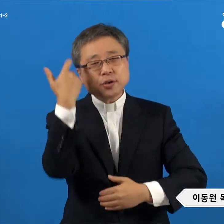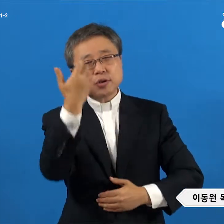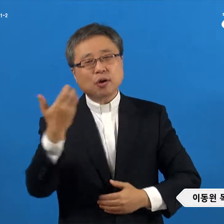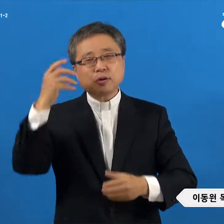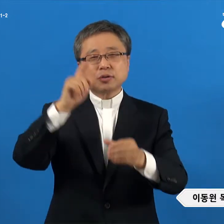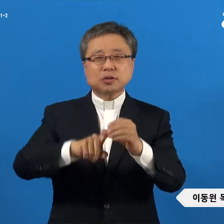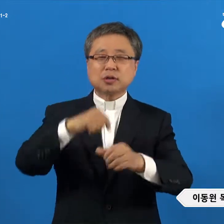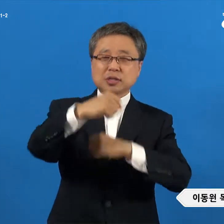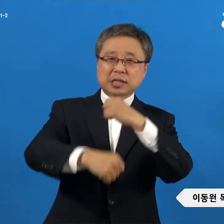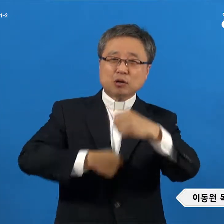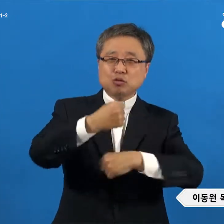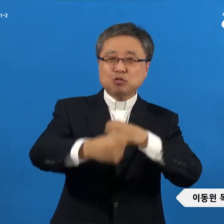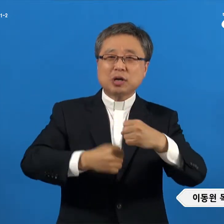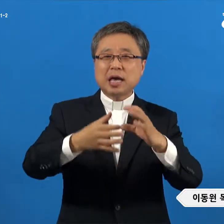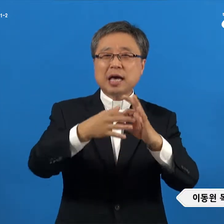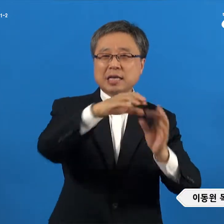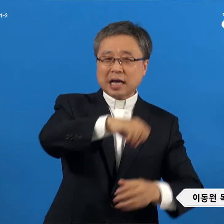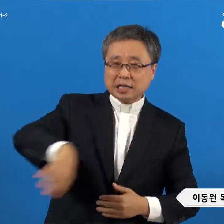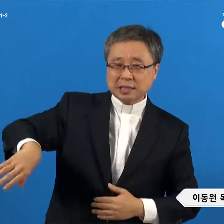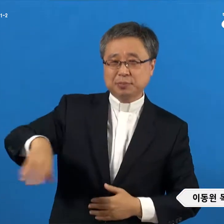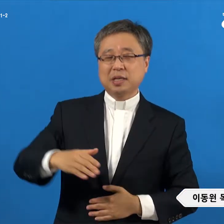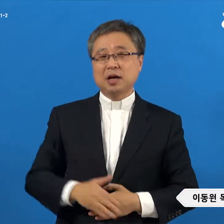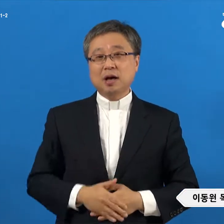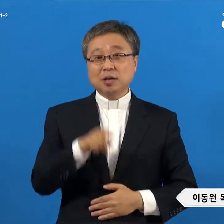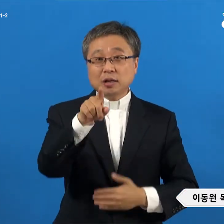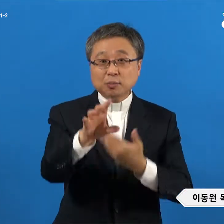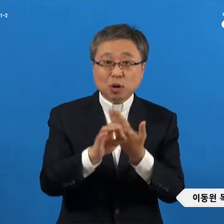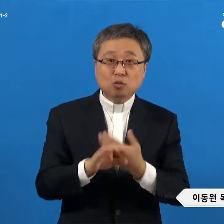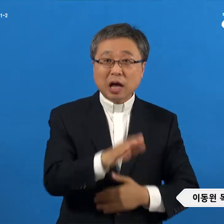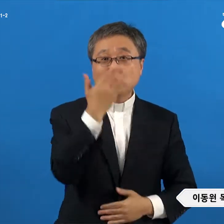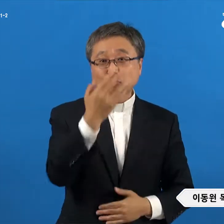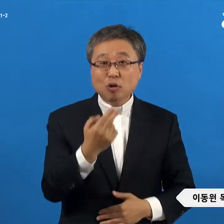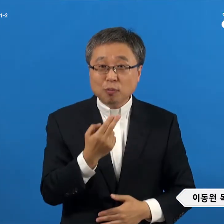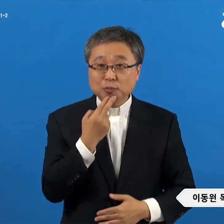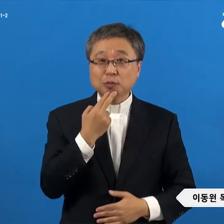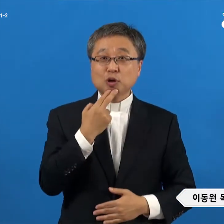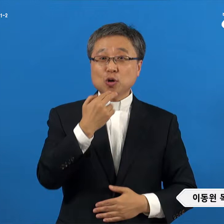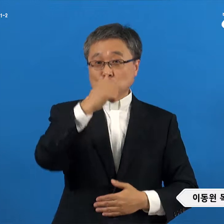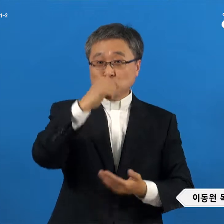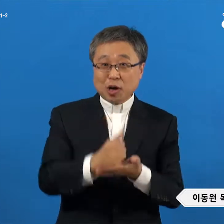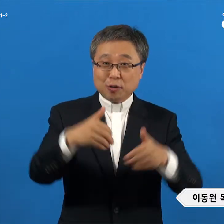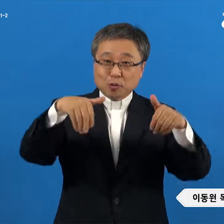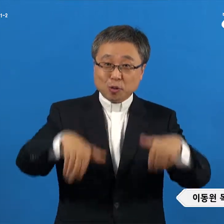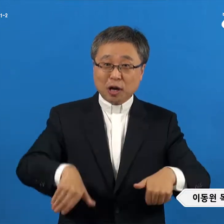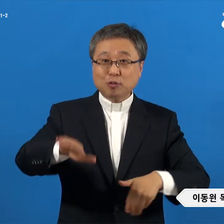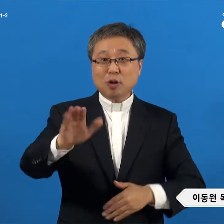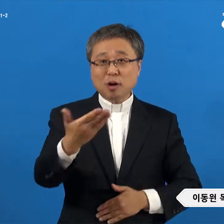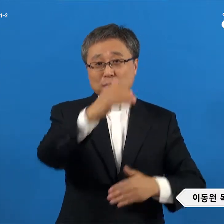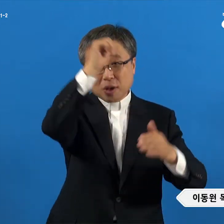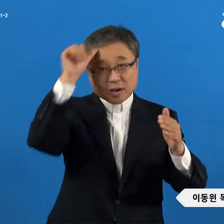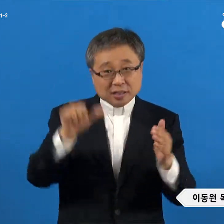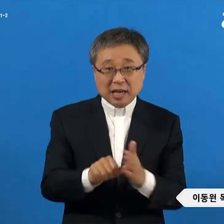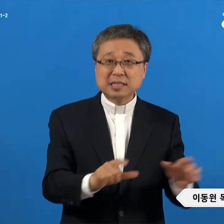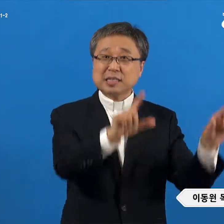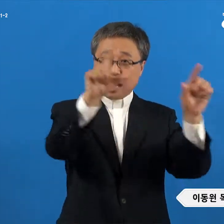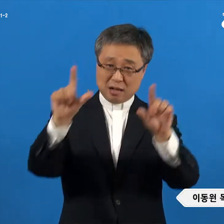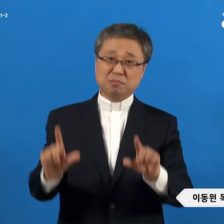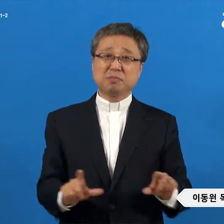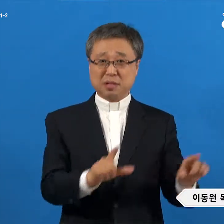상실입니다. 그러면 우리는 별 수 없이 죄의 노예가 되어 평생을 사는 것입니다. 오늘 함께 읽은 성경의